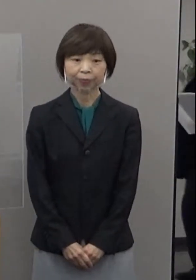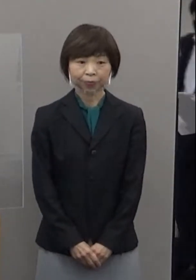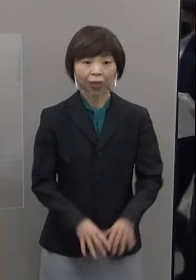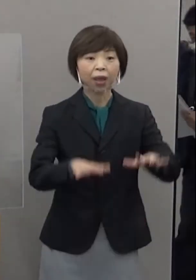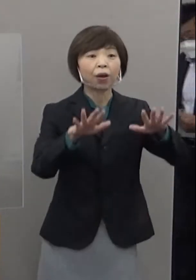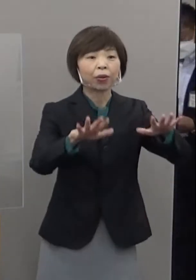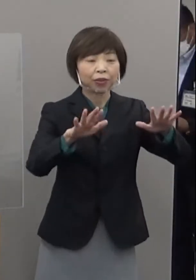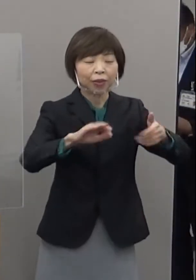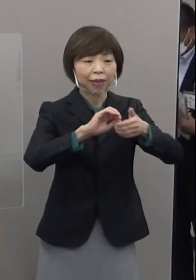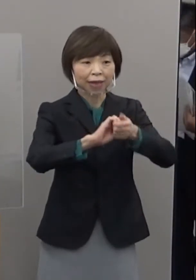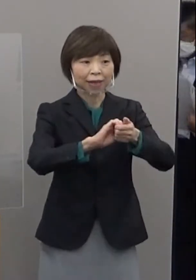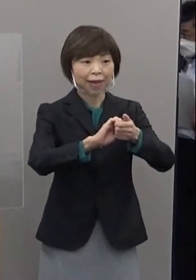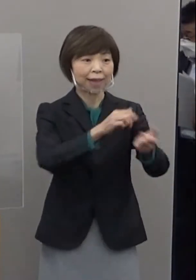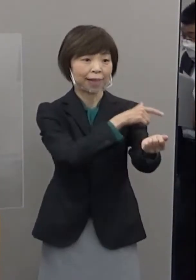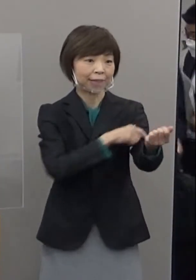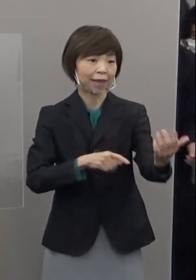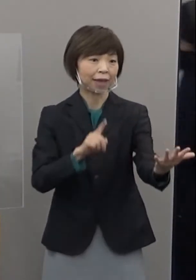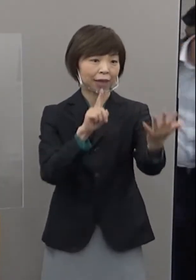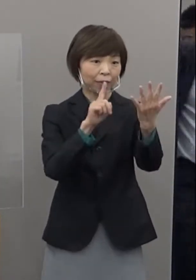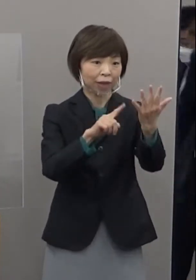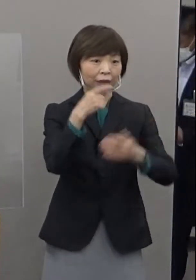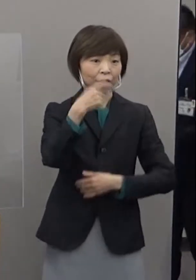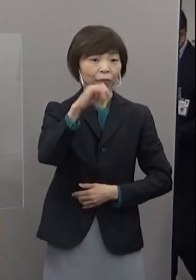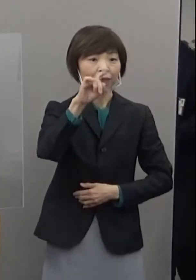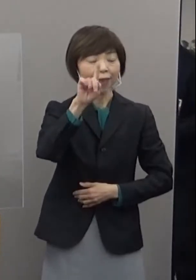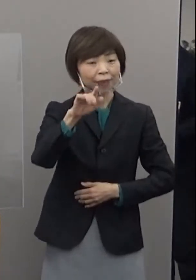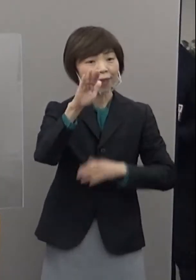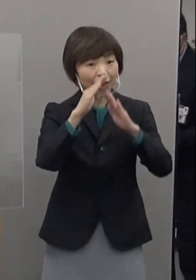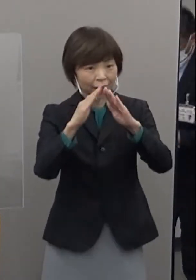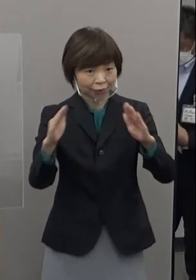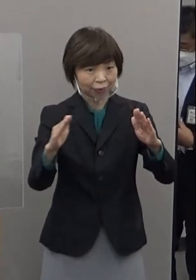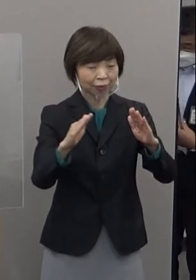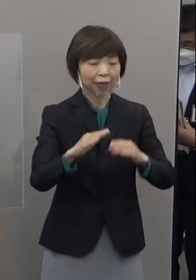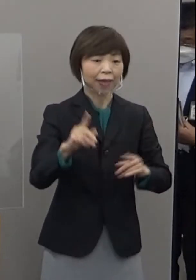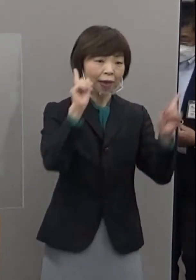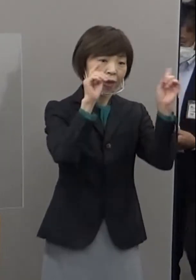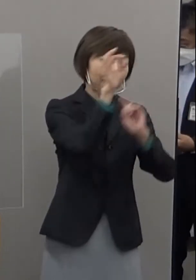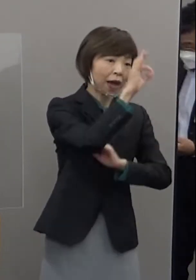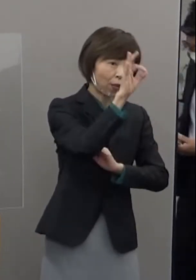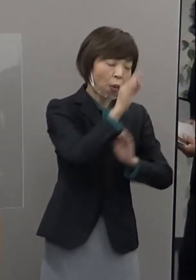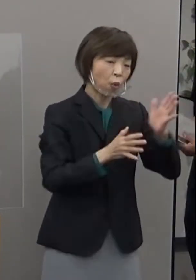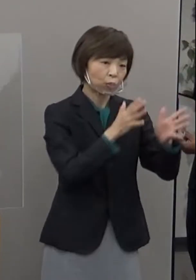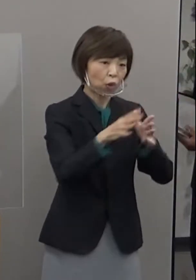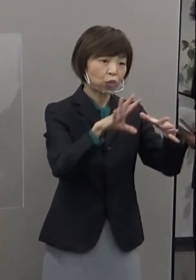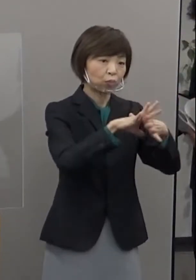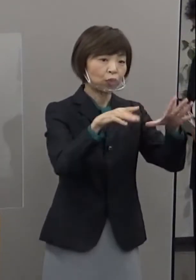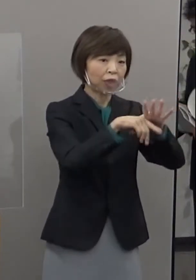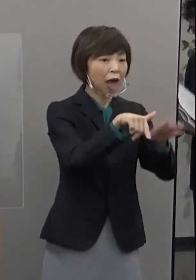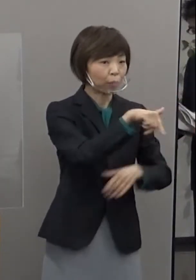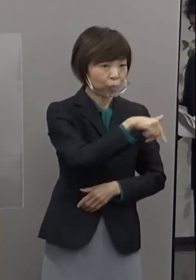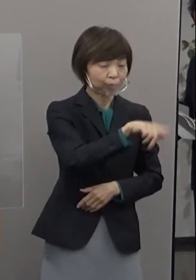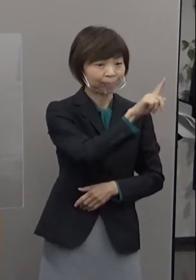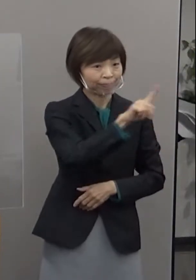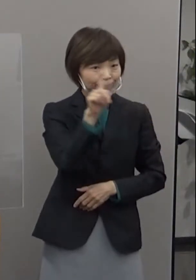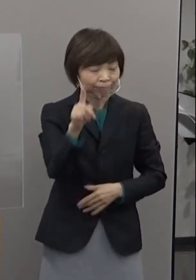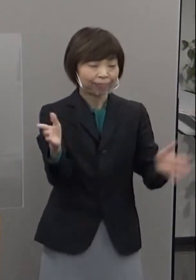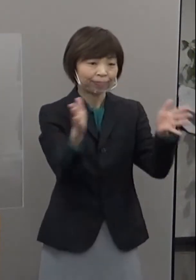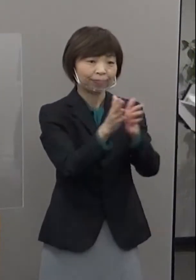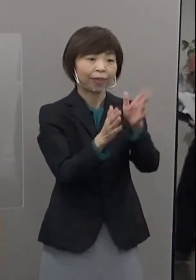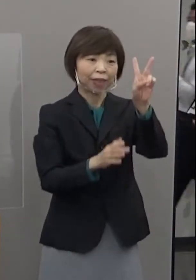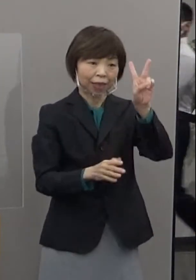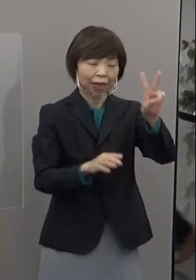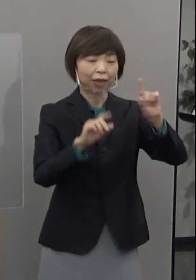それでは本日の定例記者会見は教育委員会及び観光スポーツ文化部からの合計2件のお知らせとなります